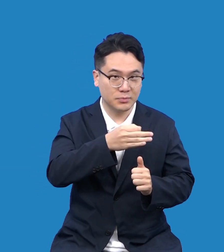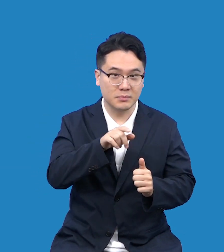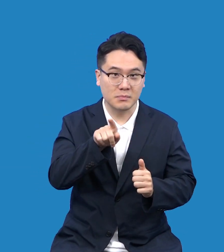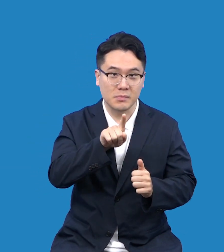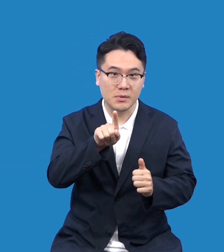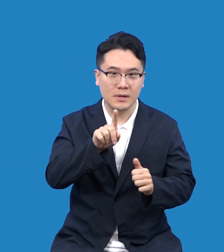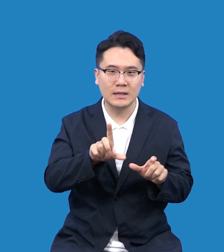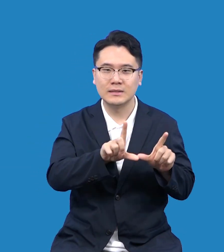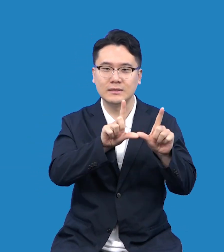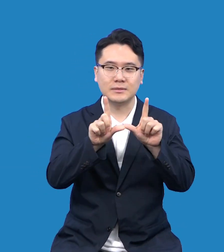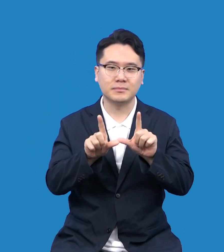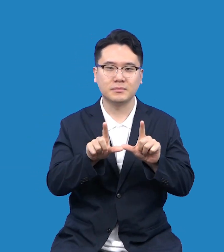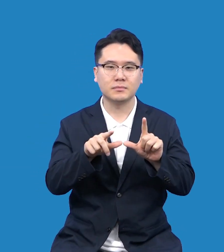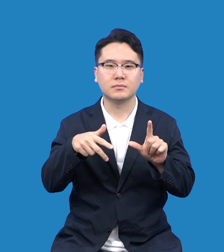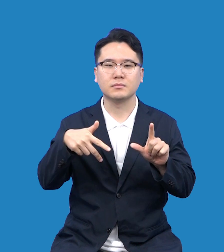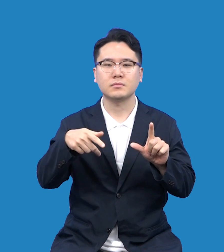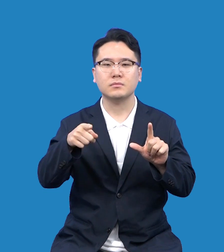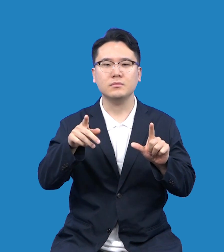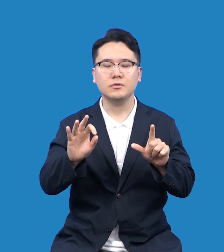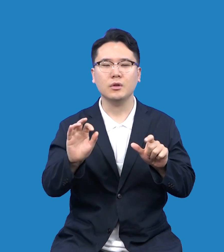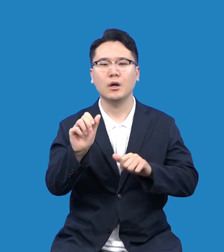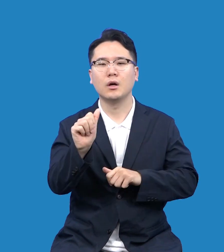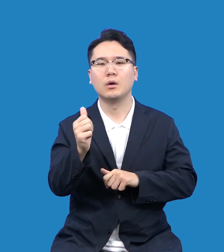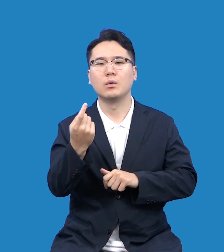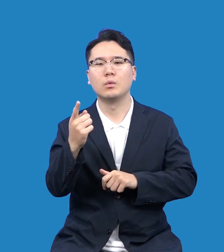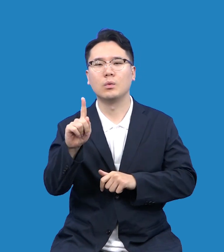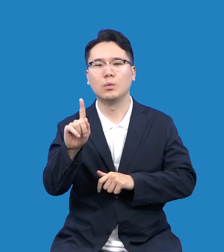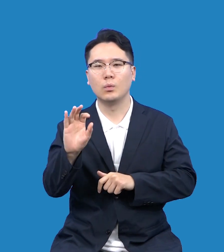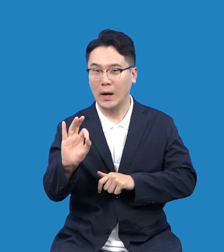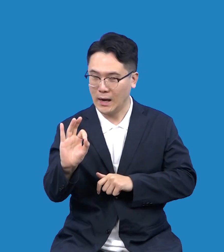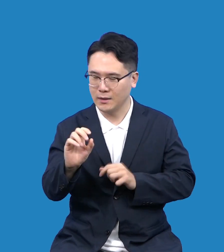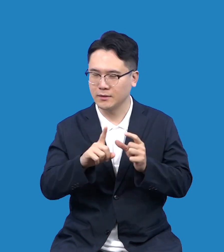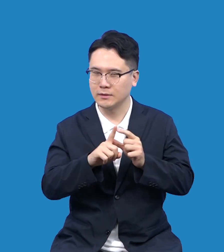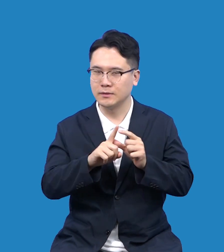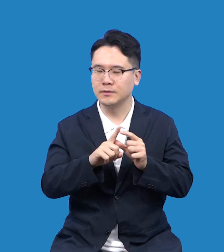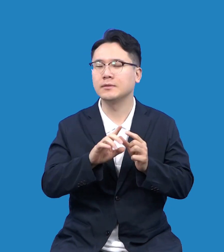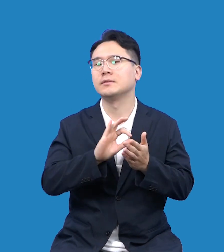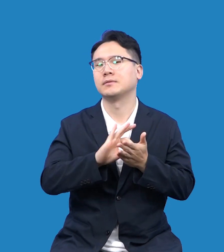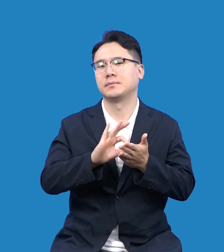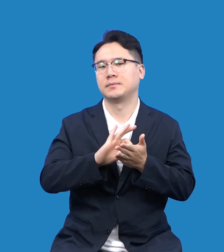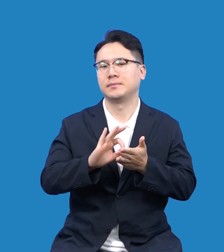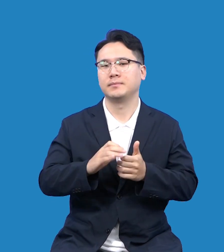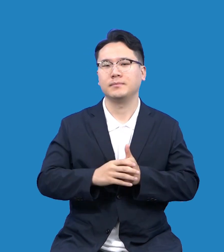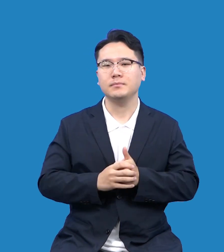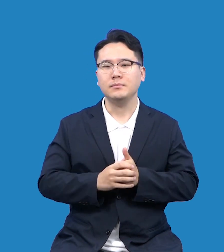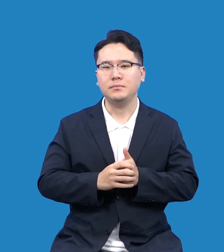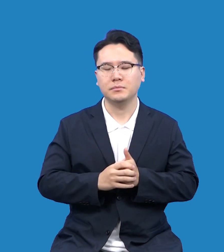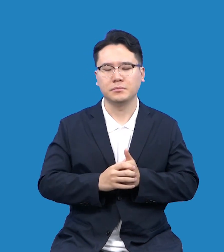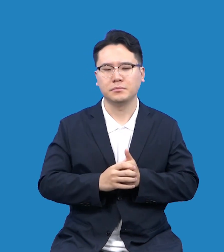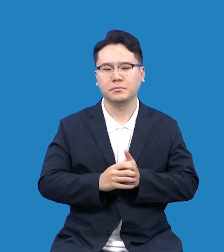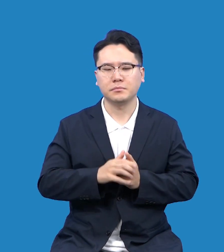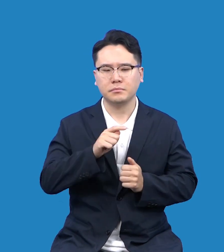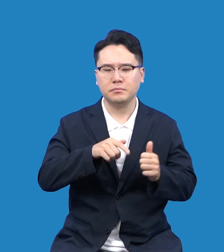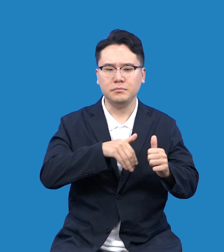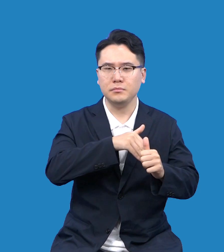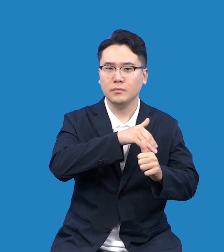시침 레벤이라는 표현을 사용합니다. 그 현실은 여전히 녹록하지